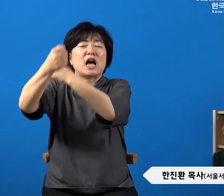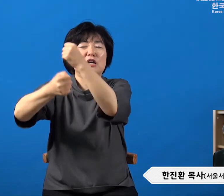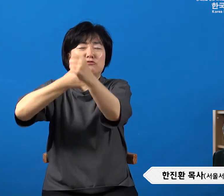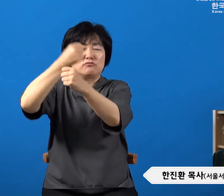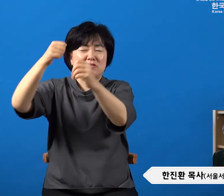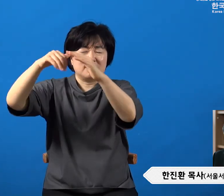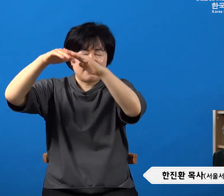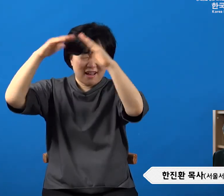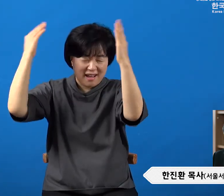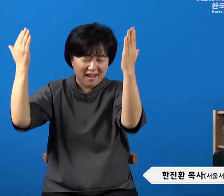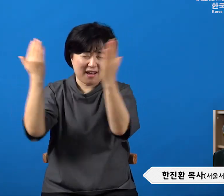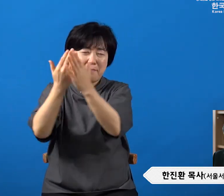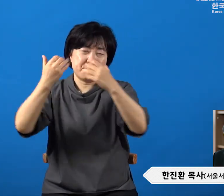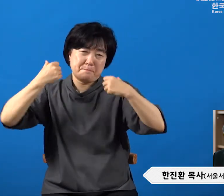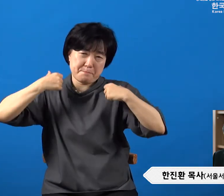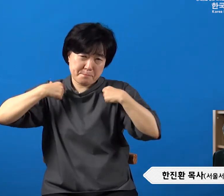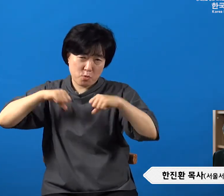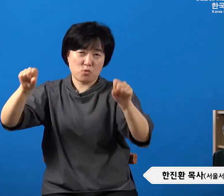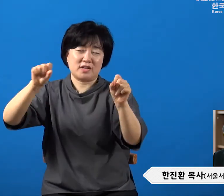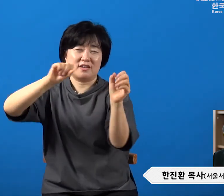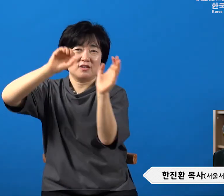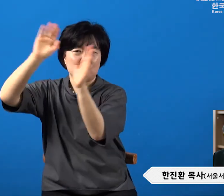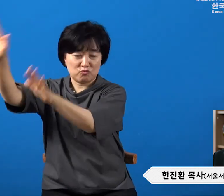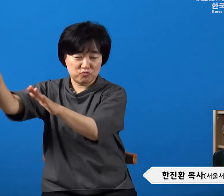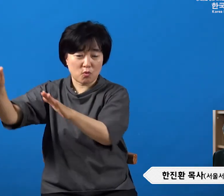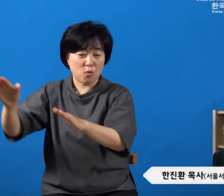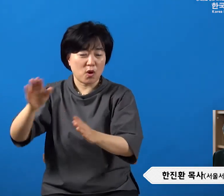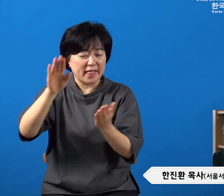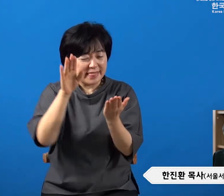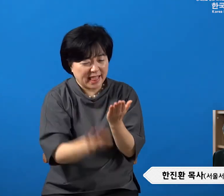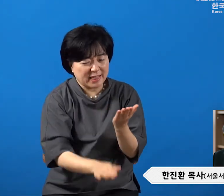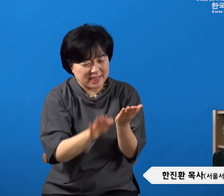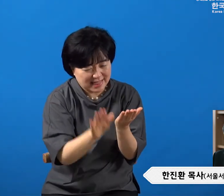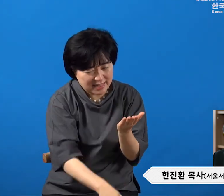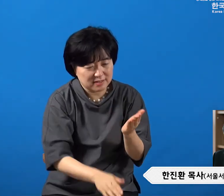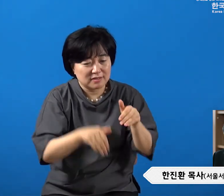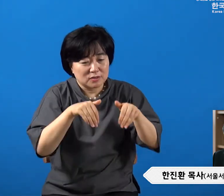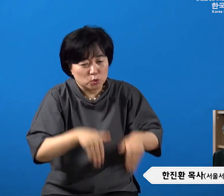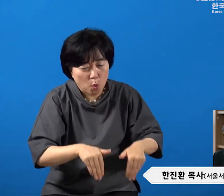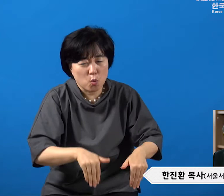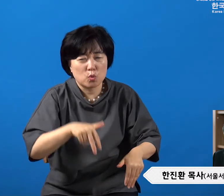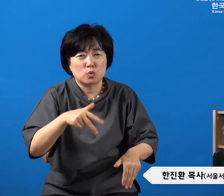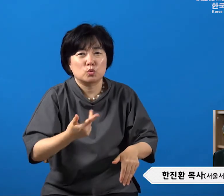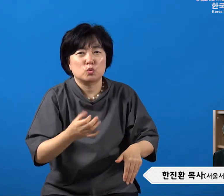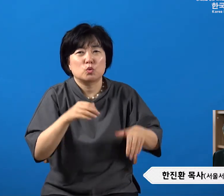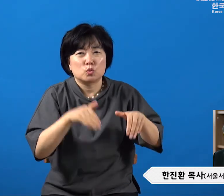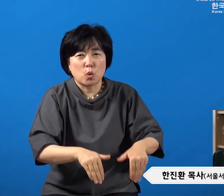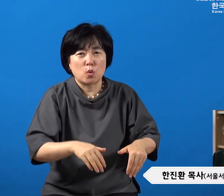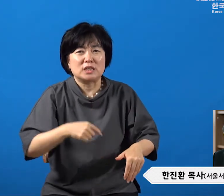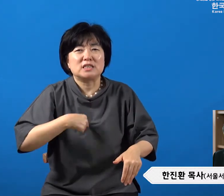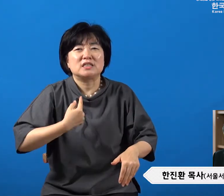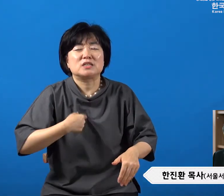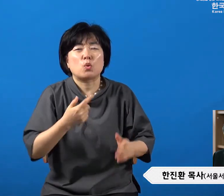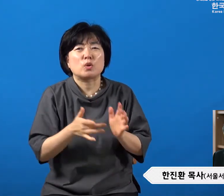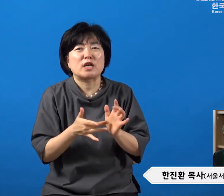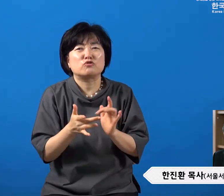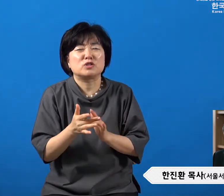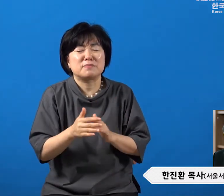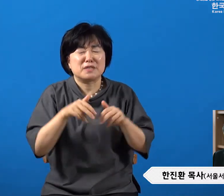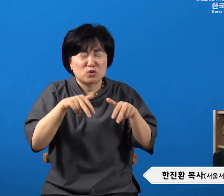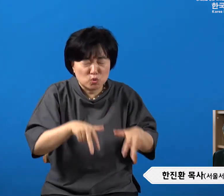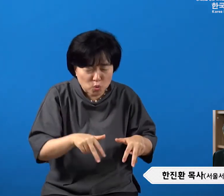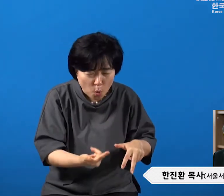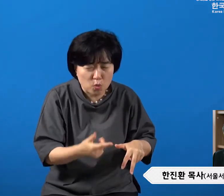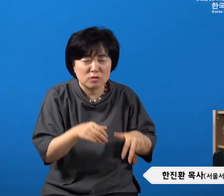내려놓고 이 낮고 천한 땅에 오셨지 않습니까? 스스로 종이 되셨습니다. 십자가 위에 예수님은